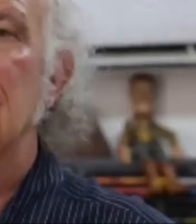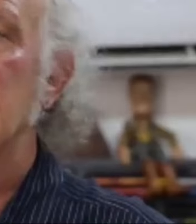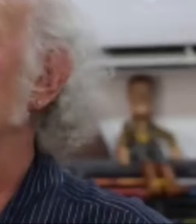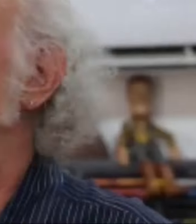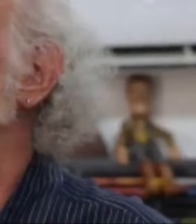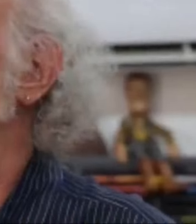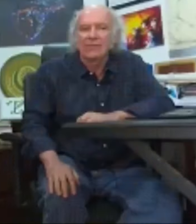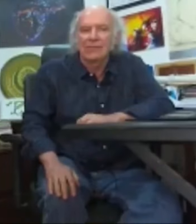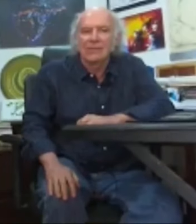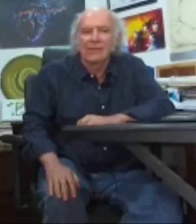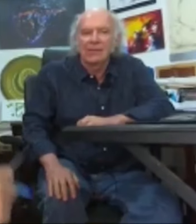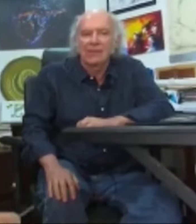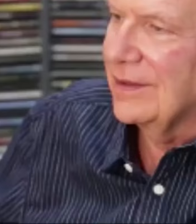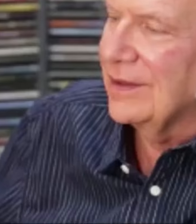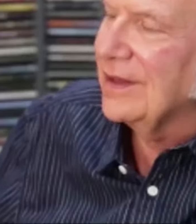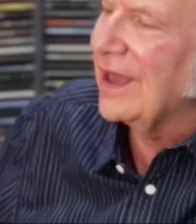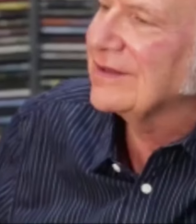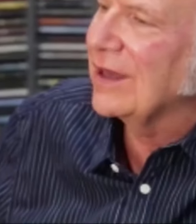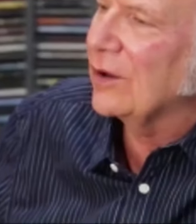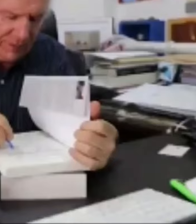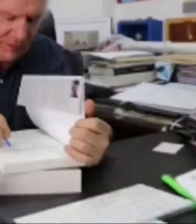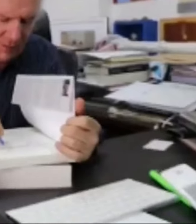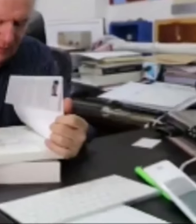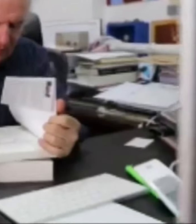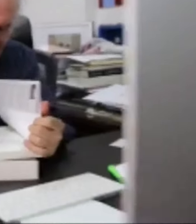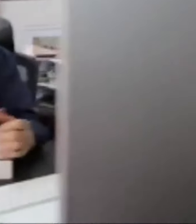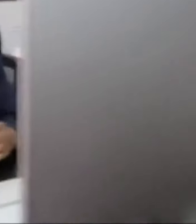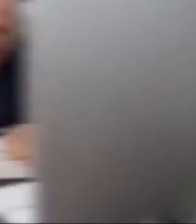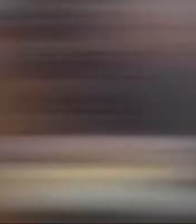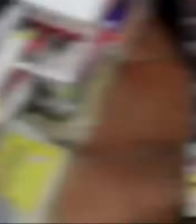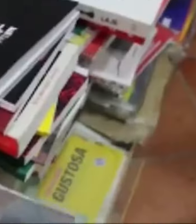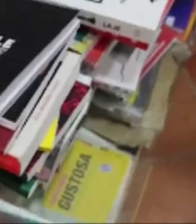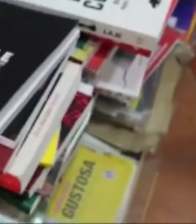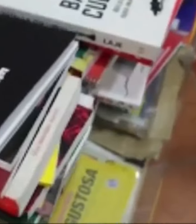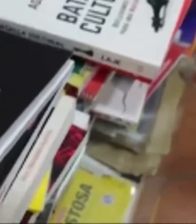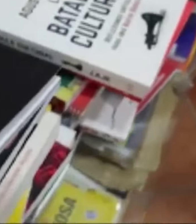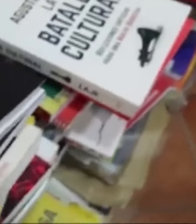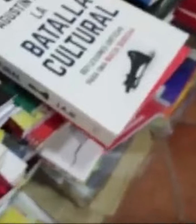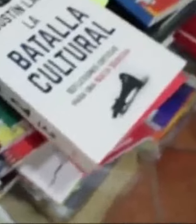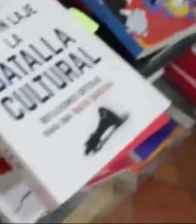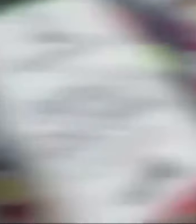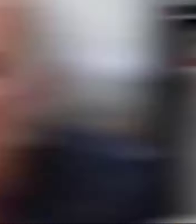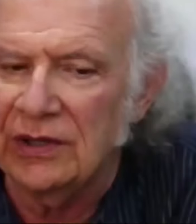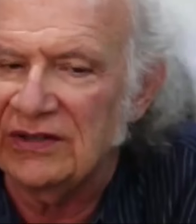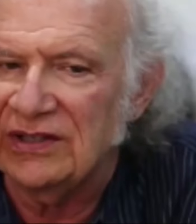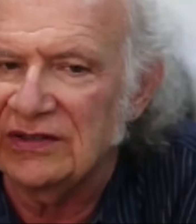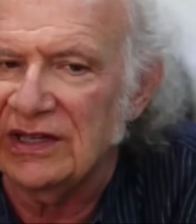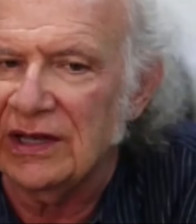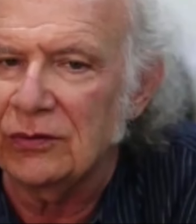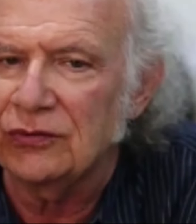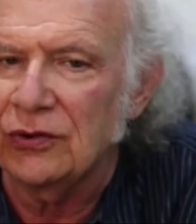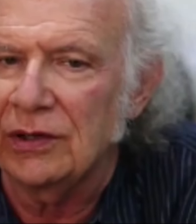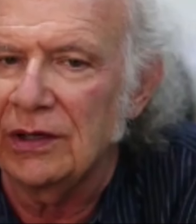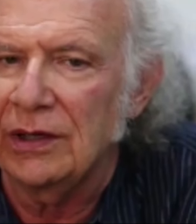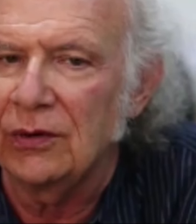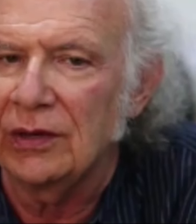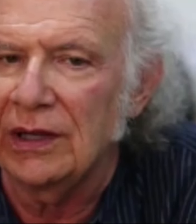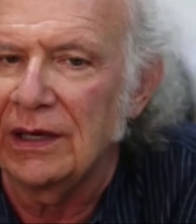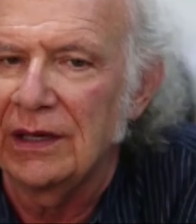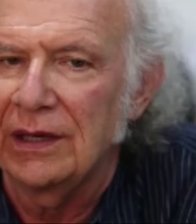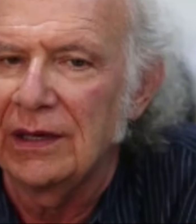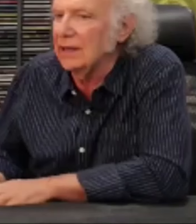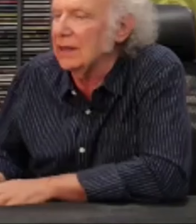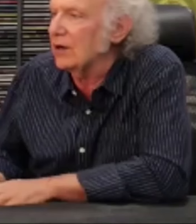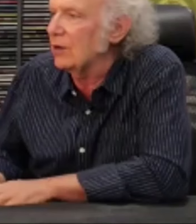Periodista investigador, abogado y activista, nacido en esta bella tierra cruceña. Yo nací en Santa Cruz, soy